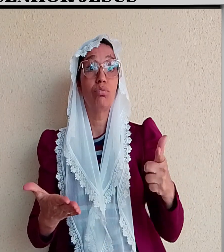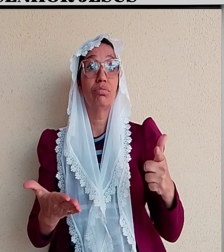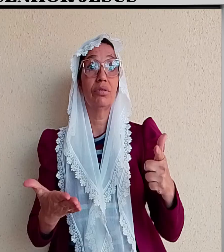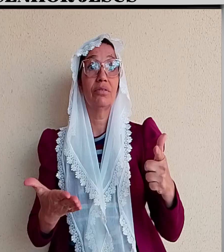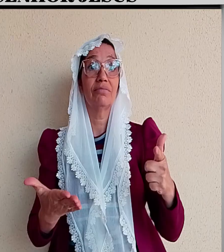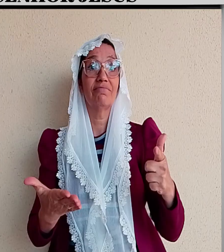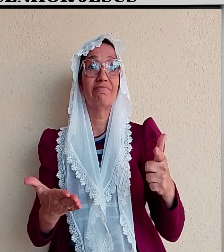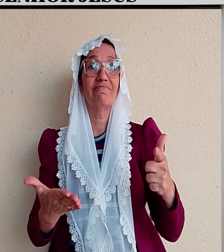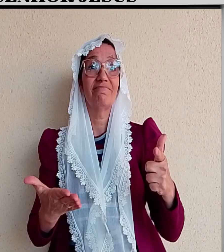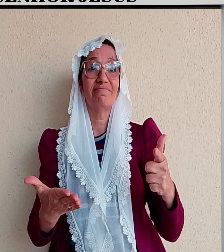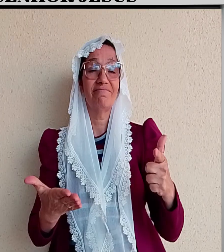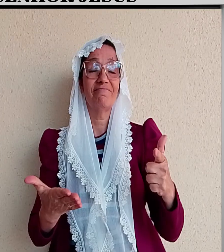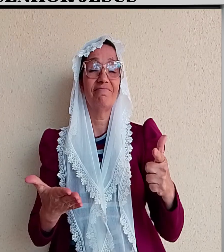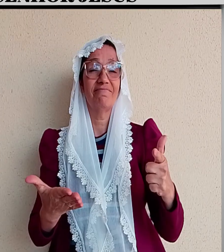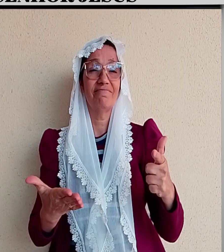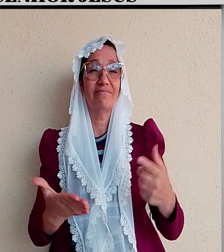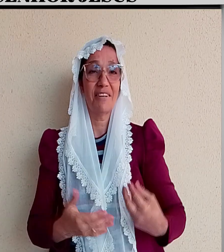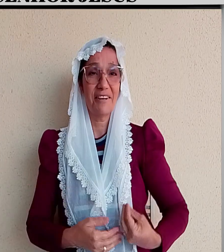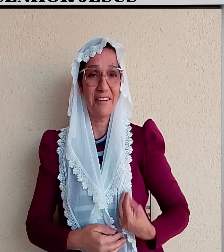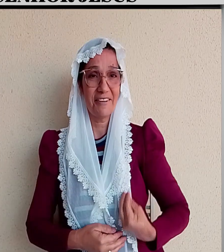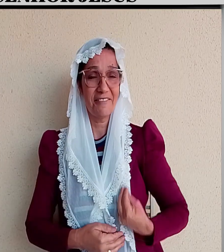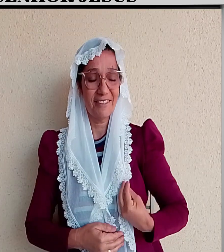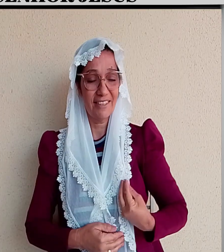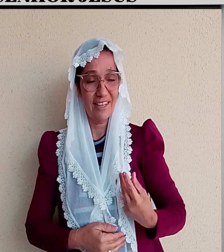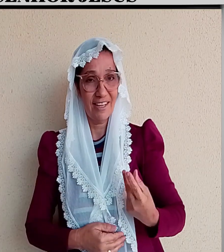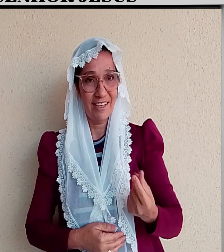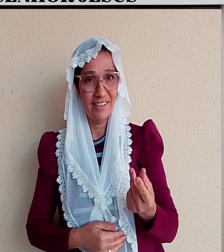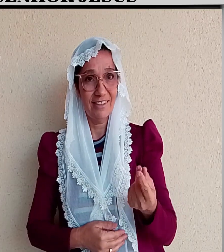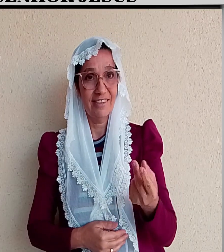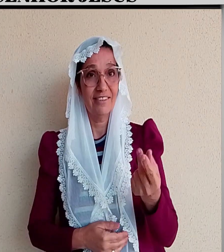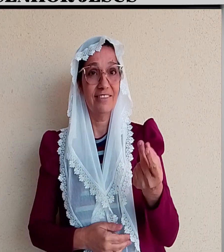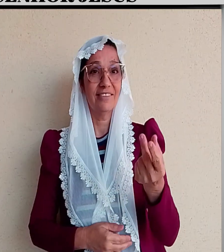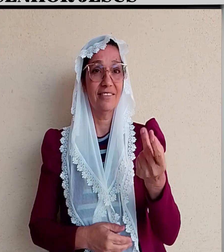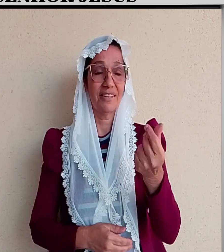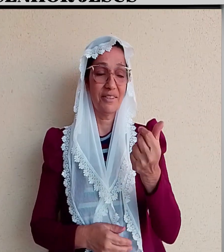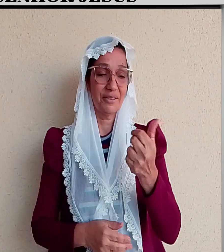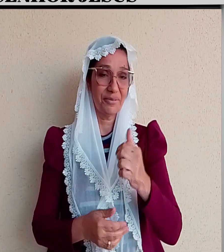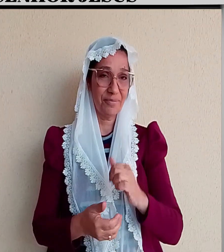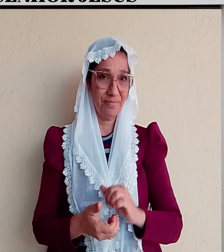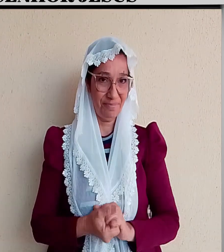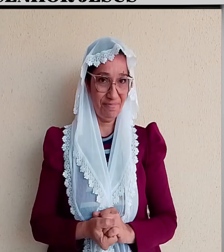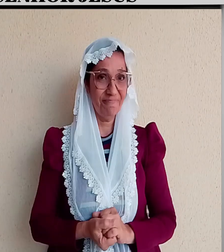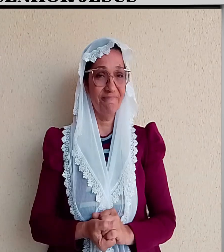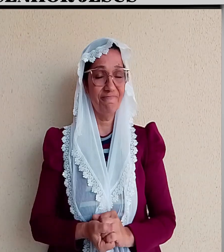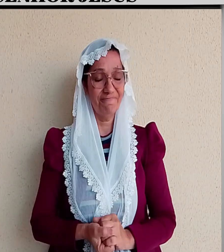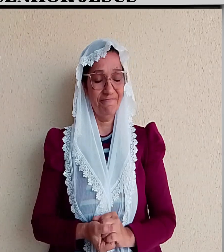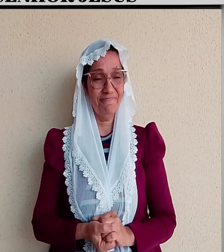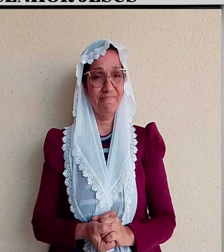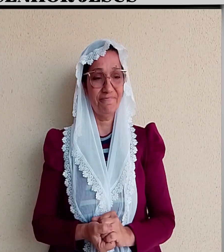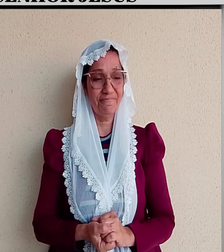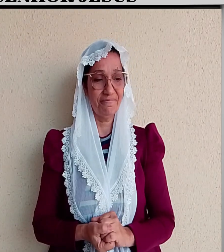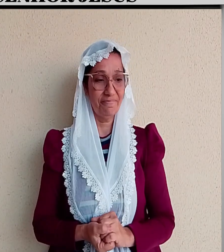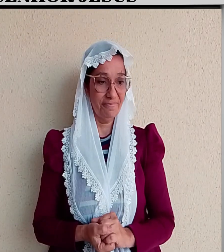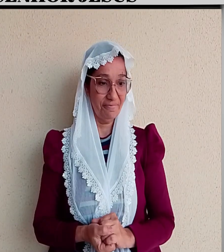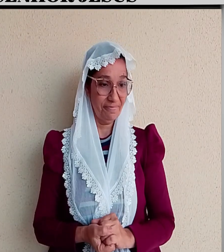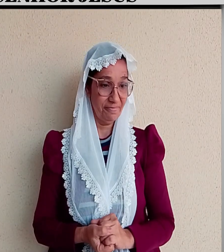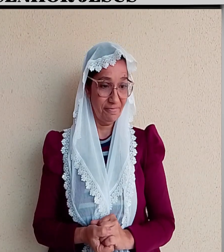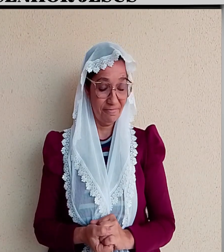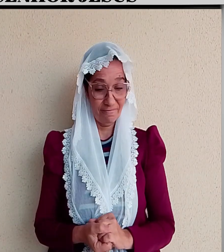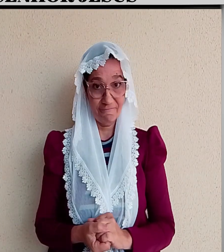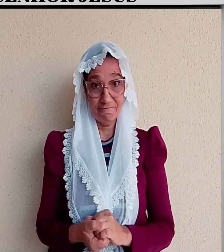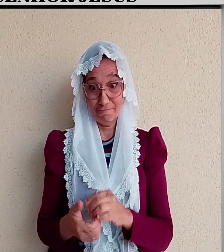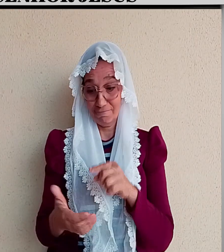lindo, ele diz: eu assistirei à tua ressurreição. Glória a Jesus. Está escrito no vosso